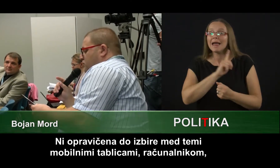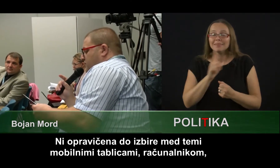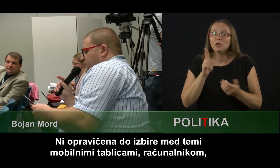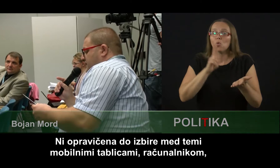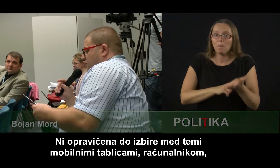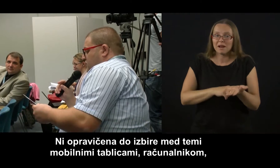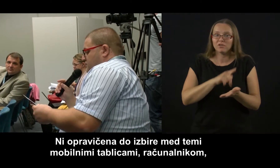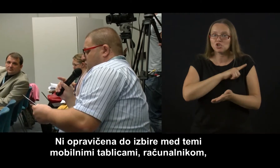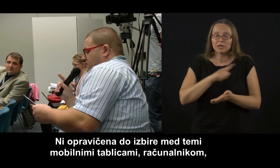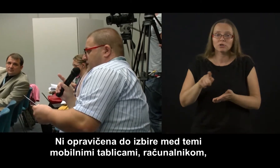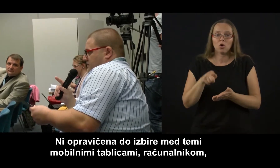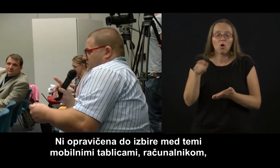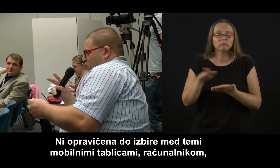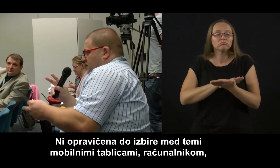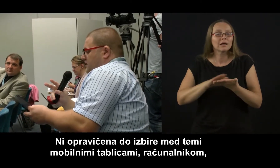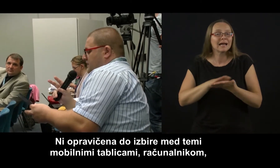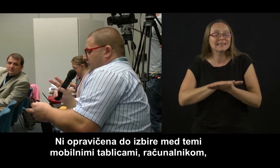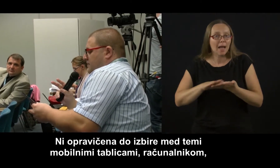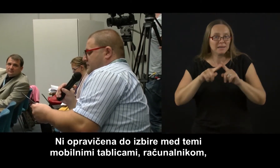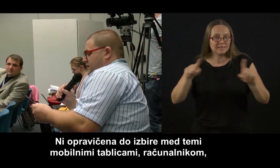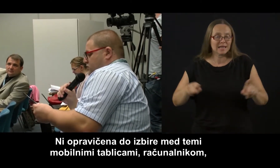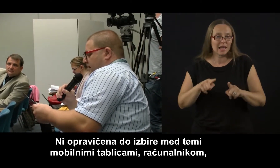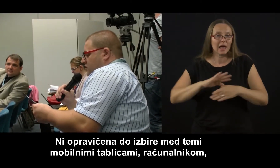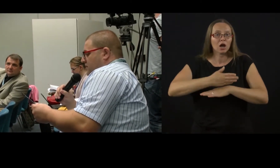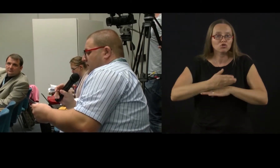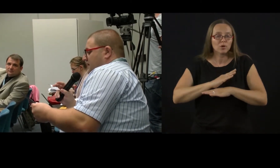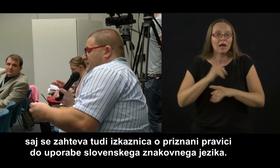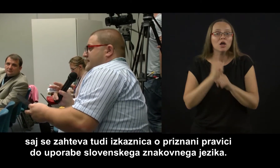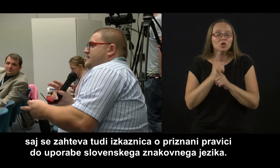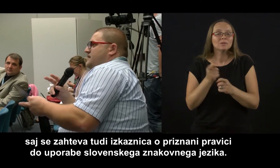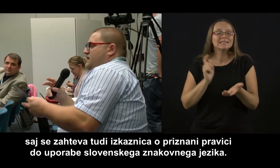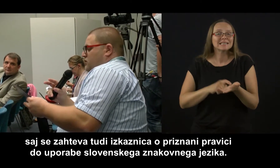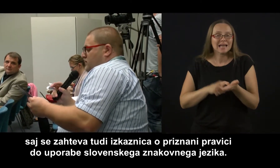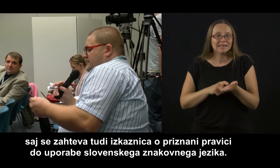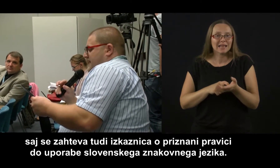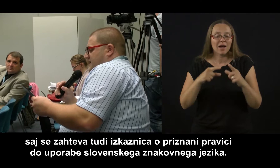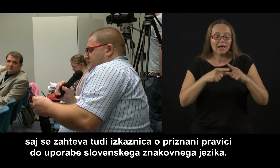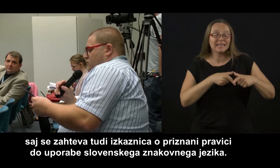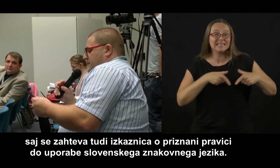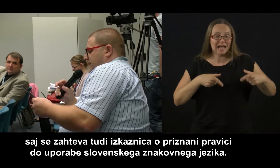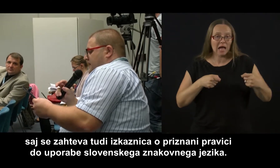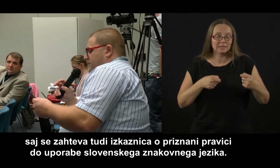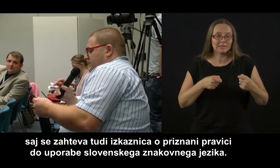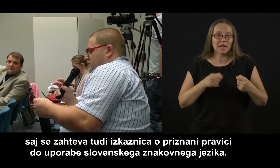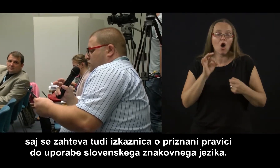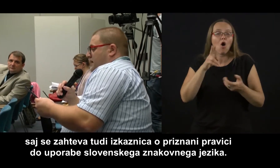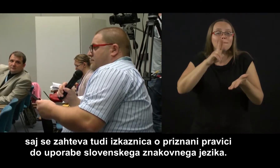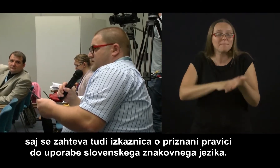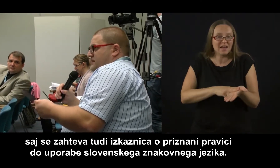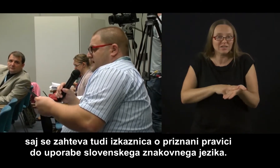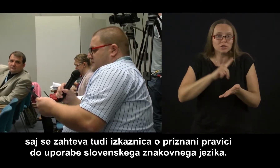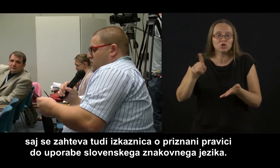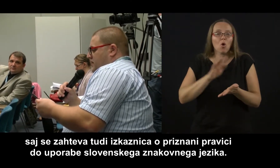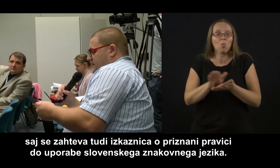Ni upravičena do izbore med temi mobilnimi tablicami računalnikom, saj se zahteva tudi izkaznica o priznani pravici do